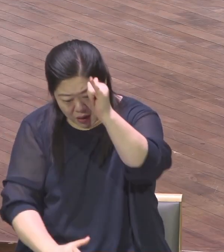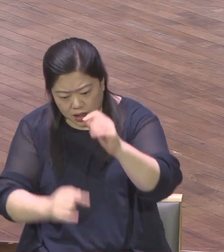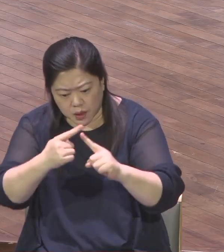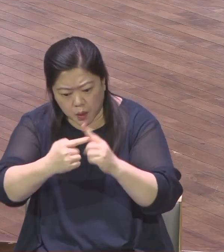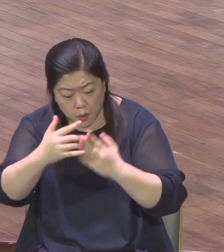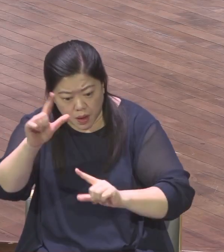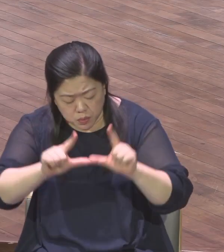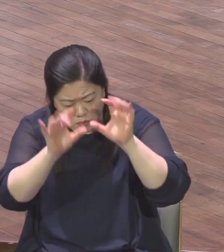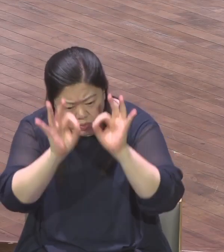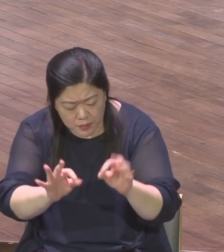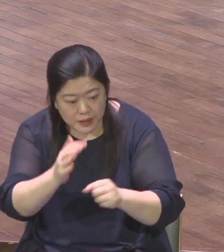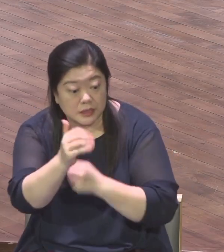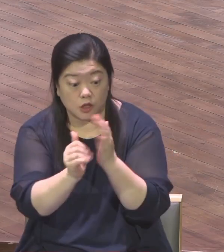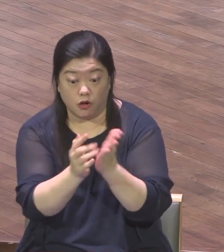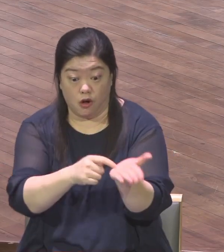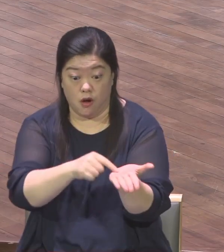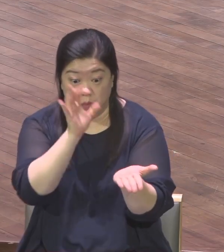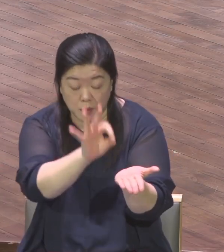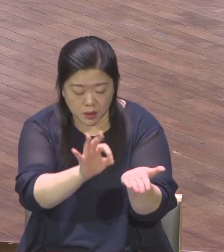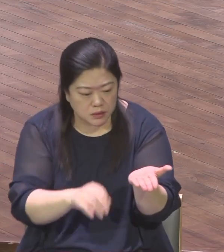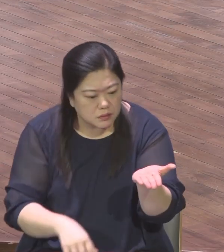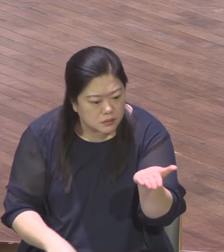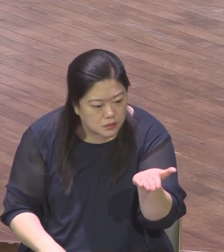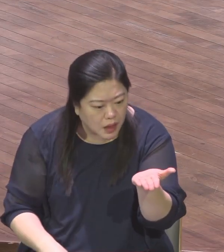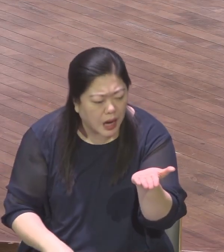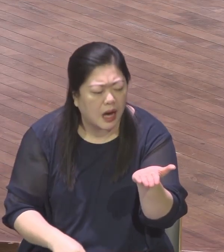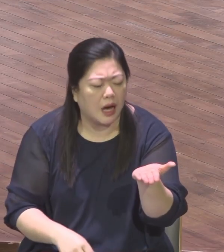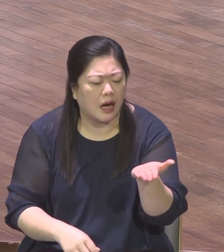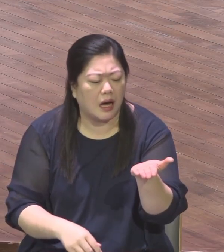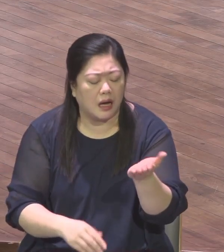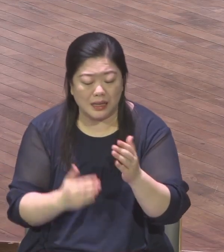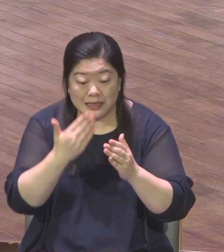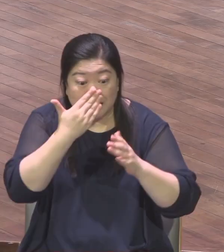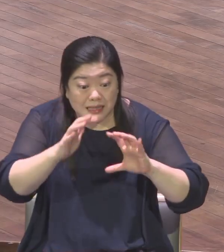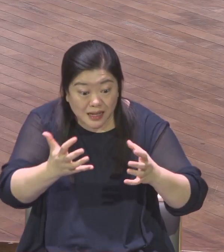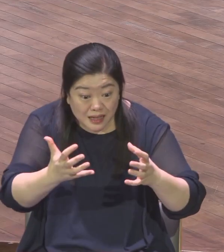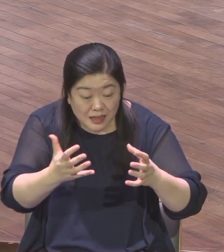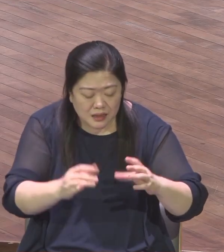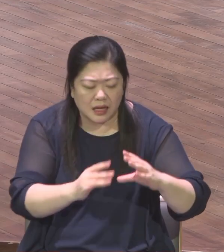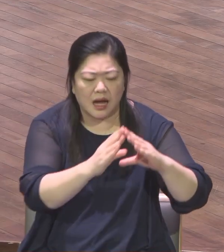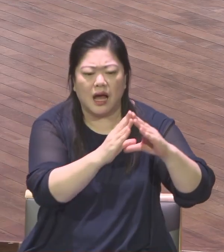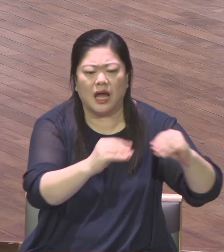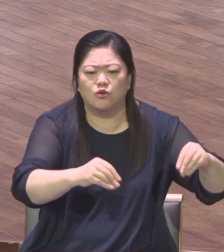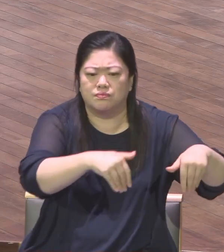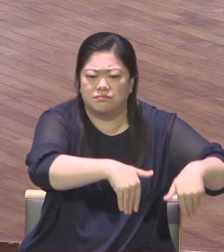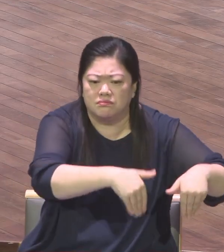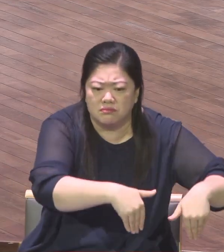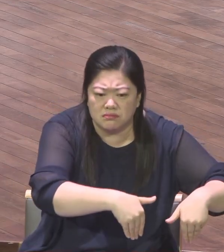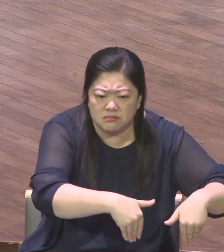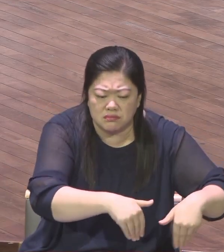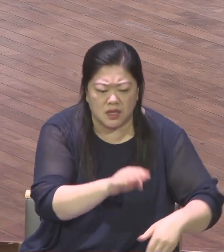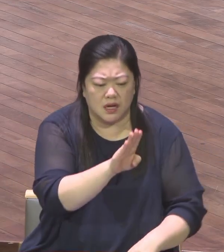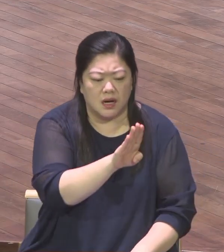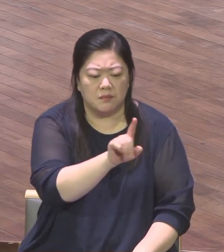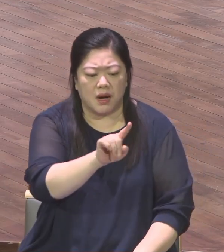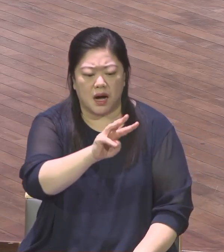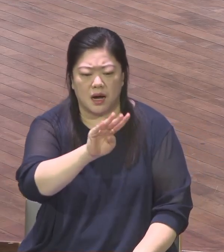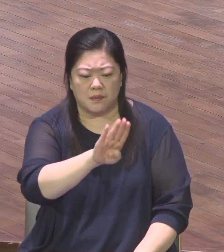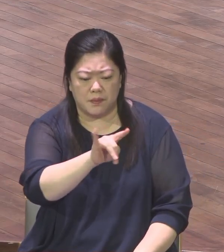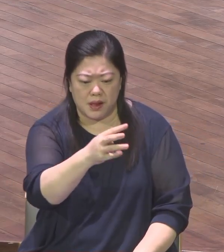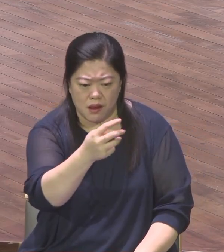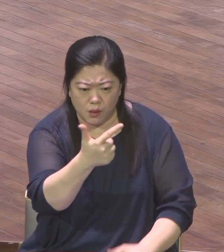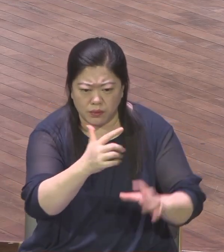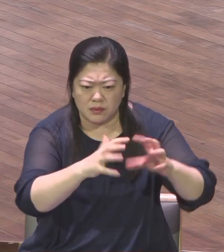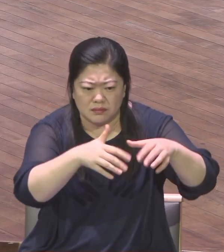성경 역사를 보면 애굽의 노예 생활, 바벨론의 포로 생활, 로마의 속국